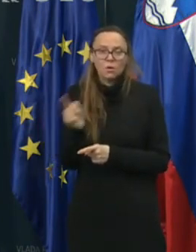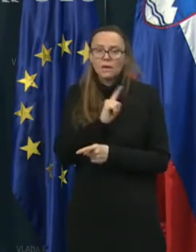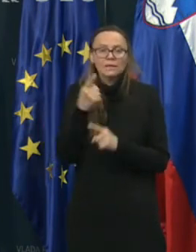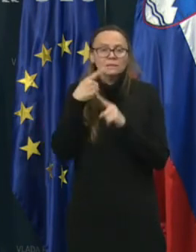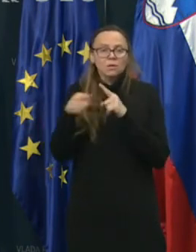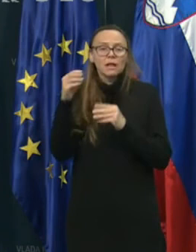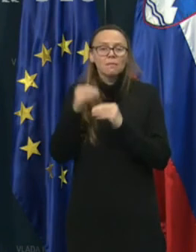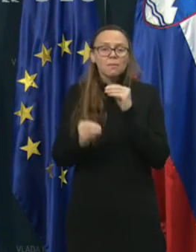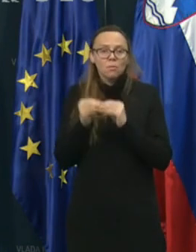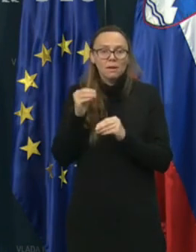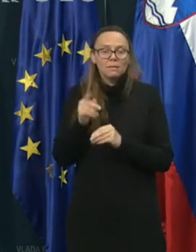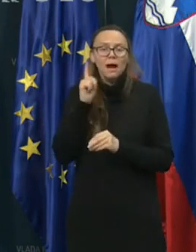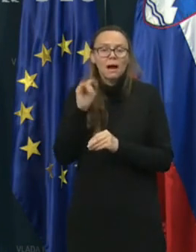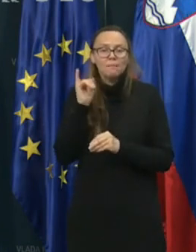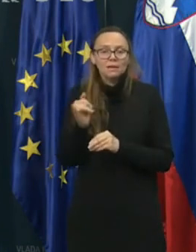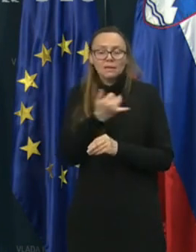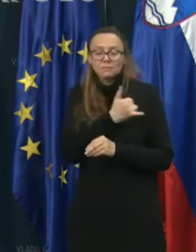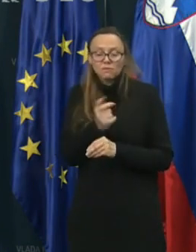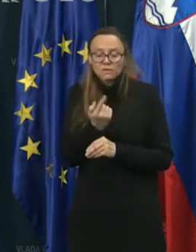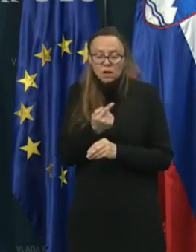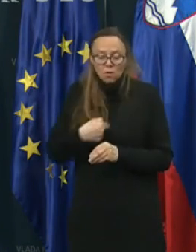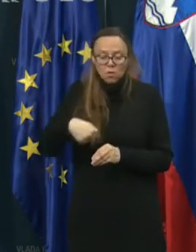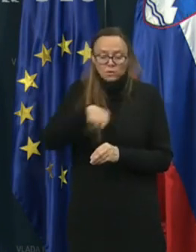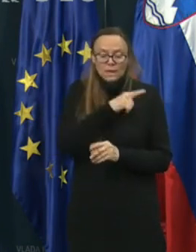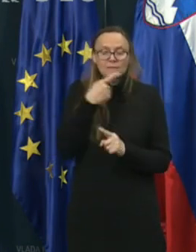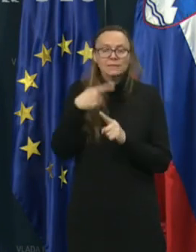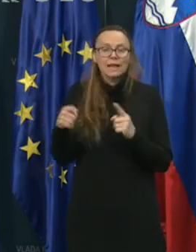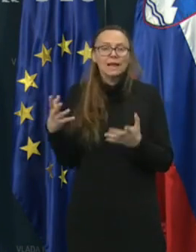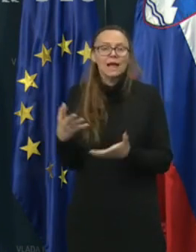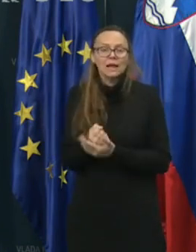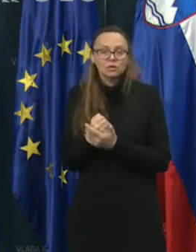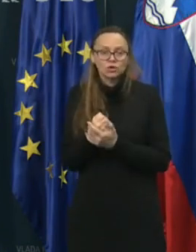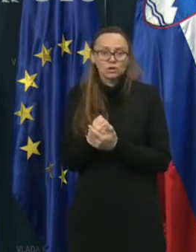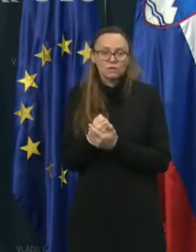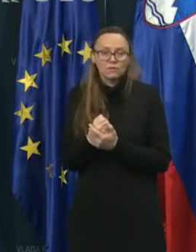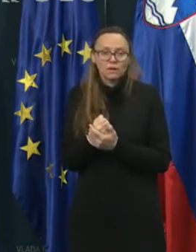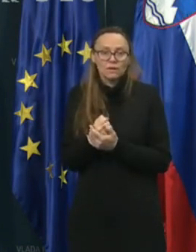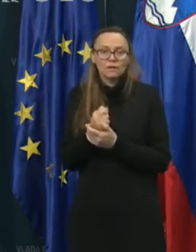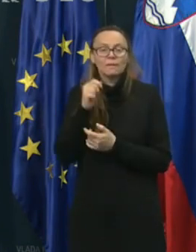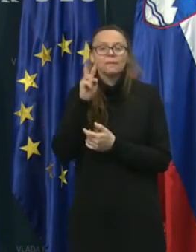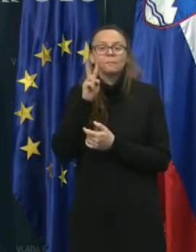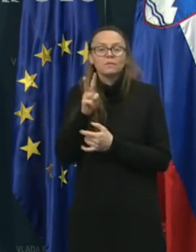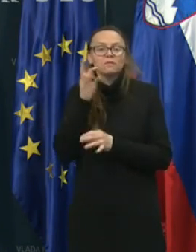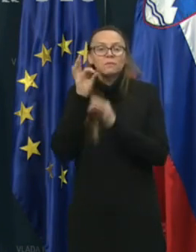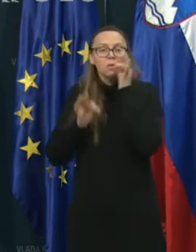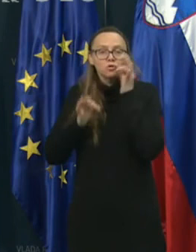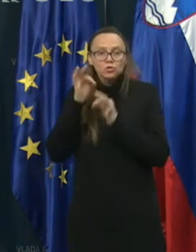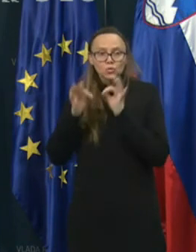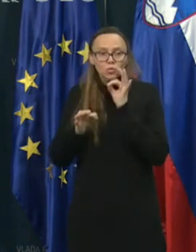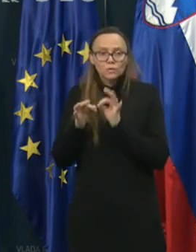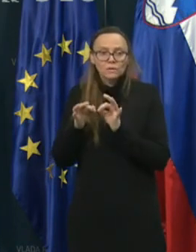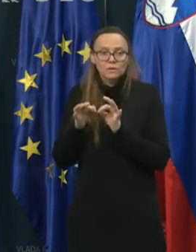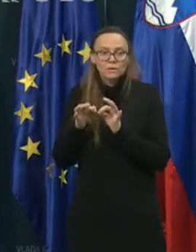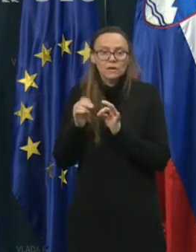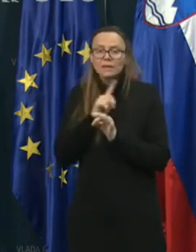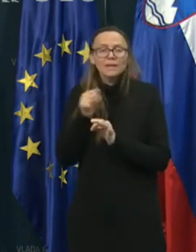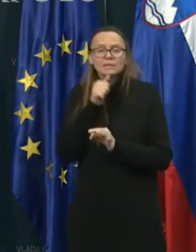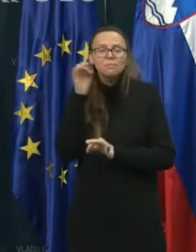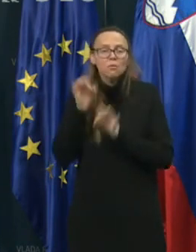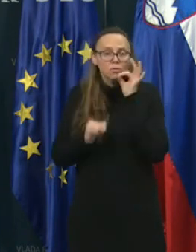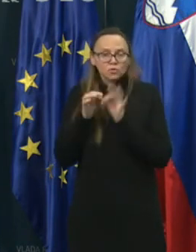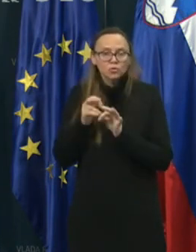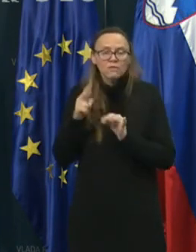del problema, ampak da smo vsak od nas del rešitve v poskusih, ne le poskusih,